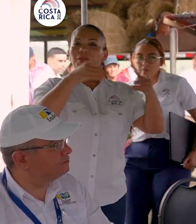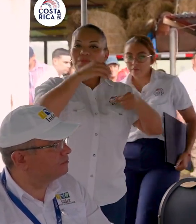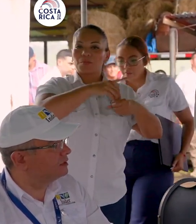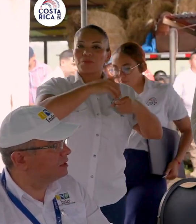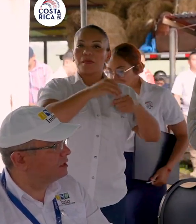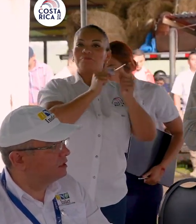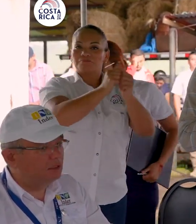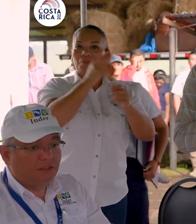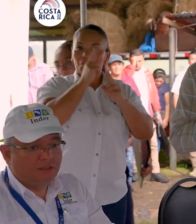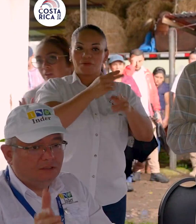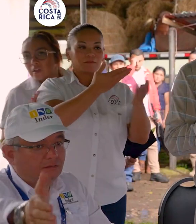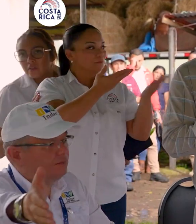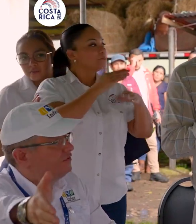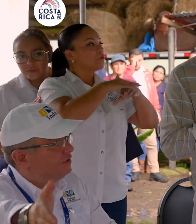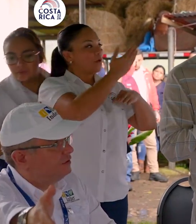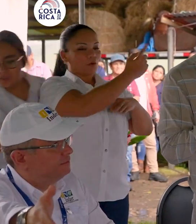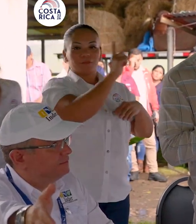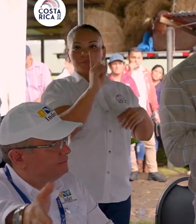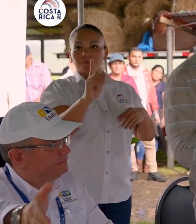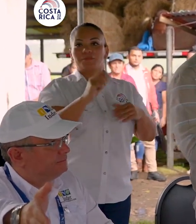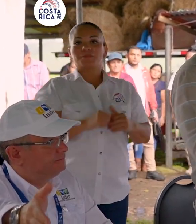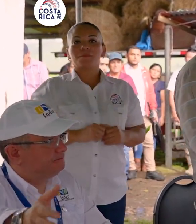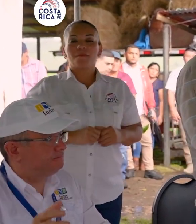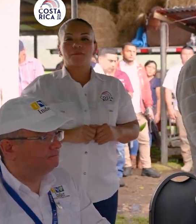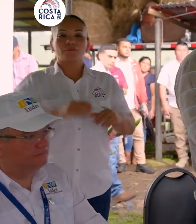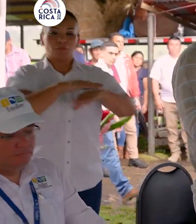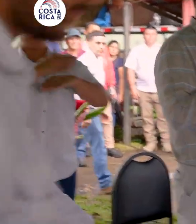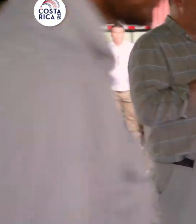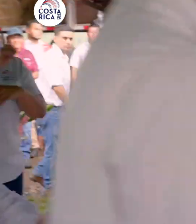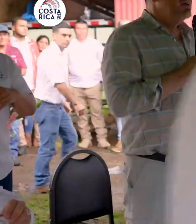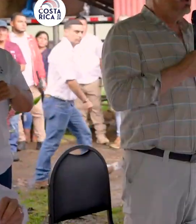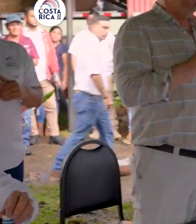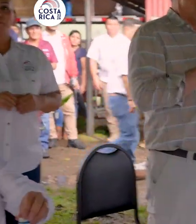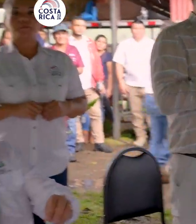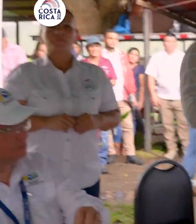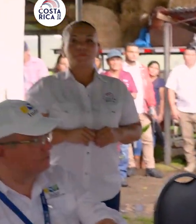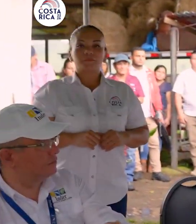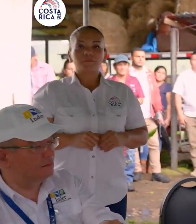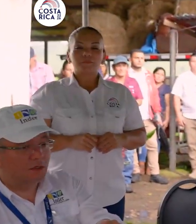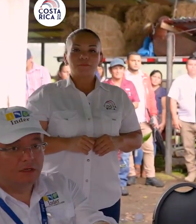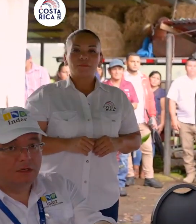con su compañía. Doña Melina, por favor, tenga la bondad.